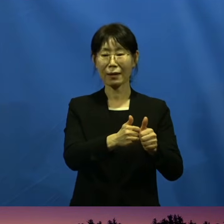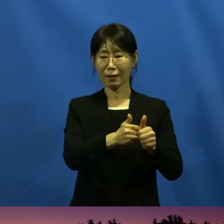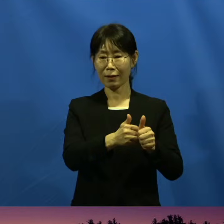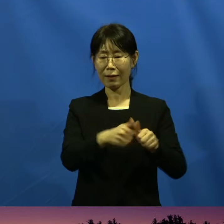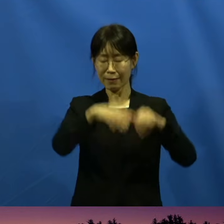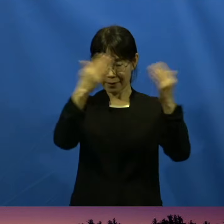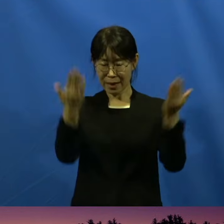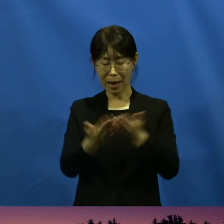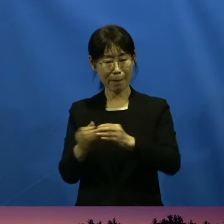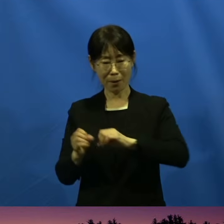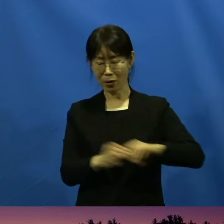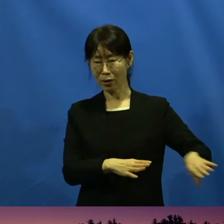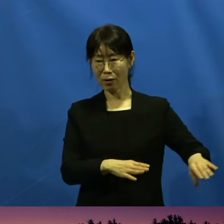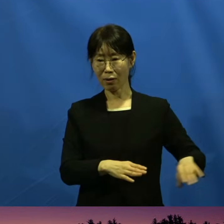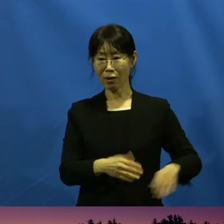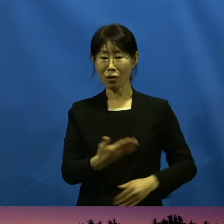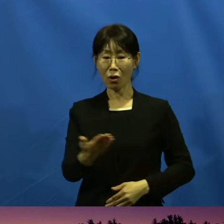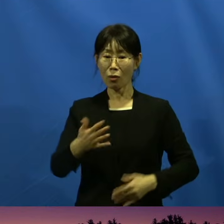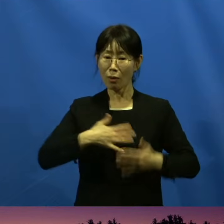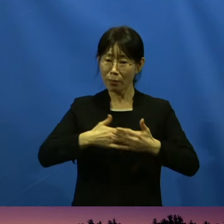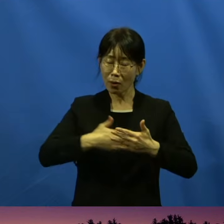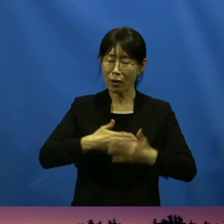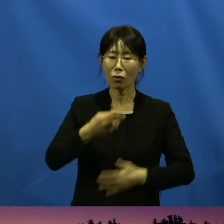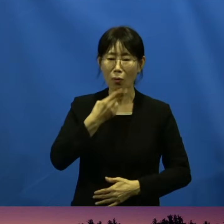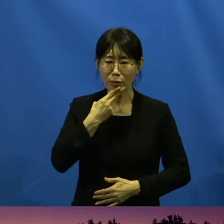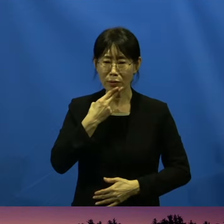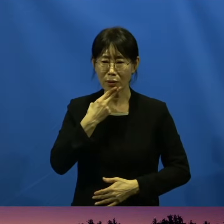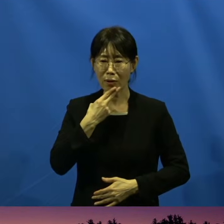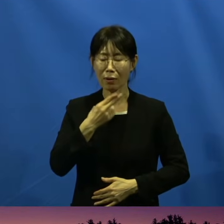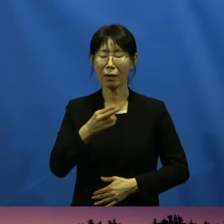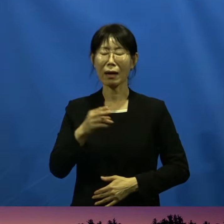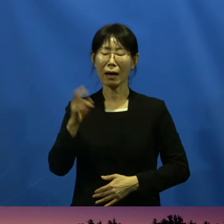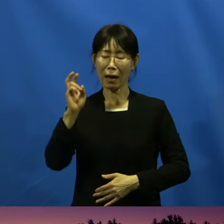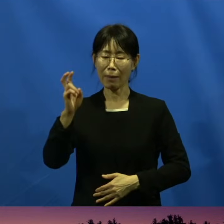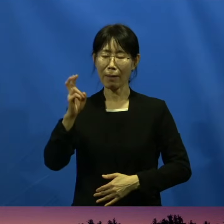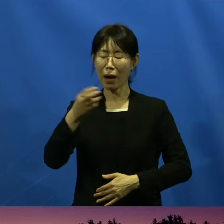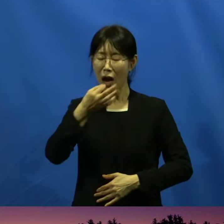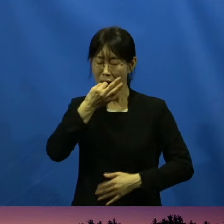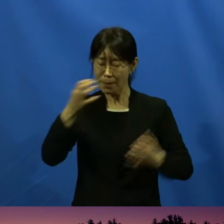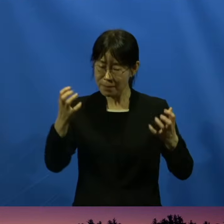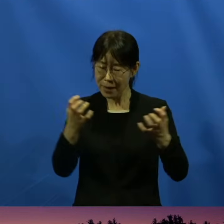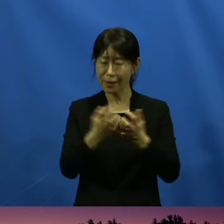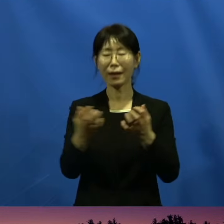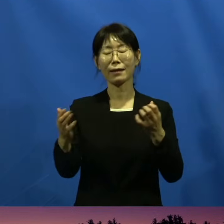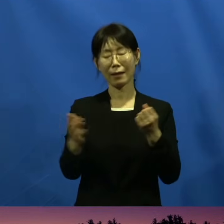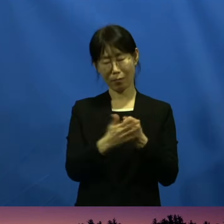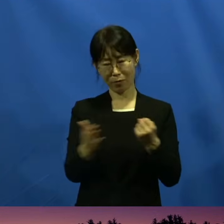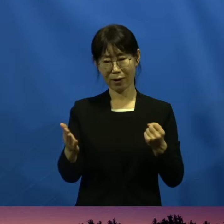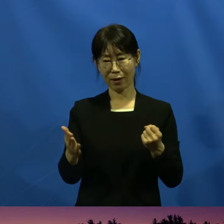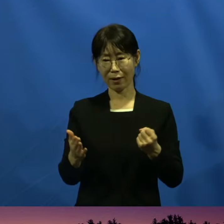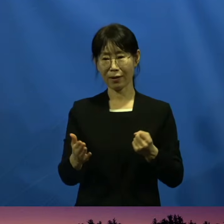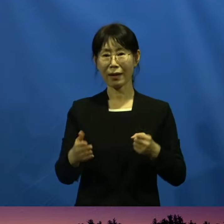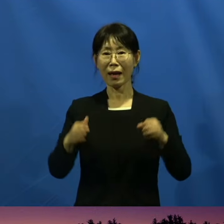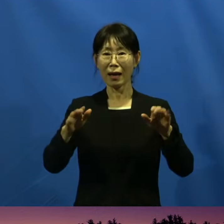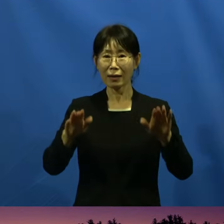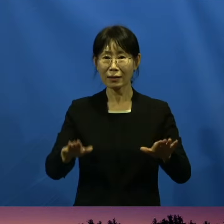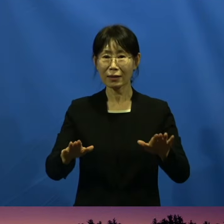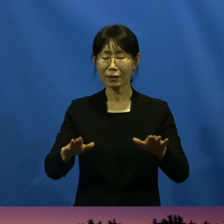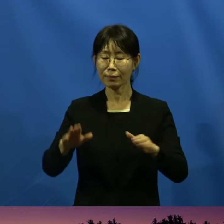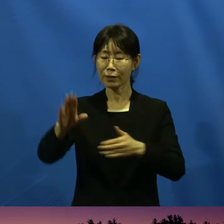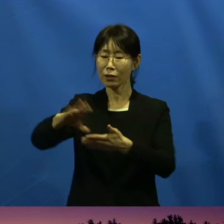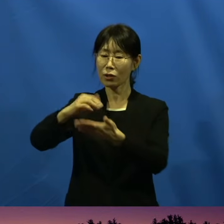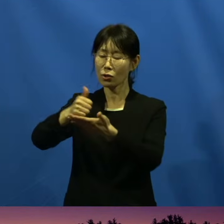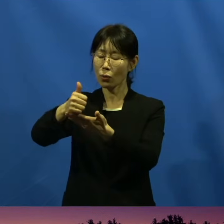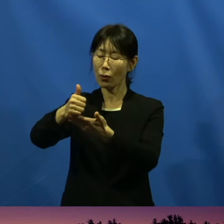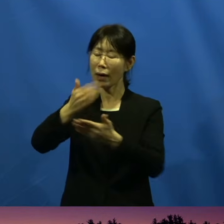여러분 마음에 평안이 없다면 틀림없이 그 문제일 거예요. 오늘 이 밤에 하나님, 내가 그리스도와 함께